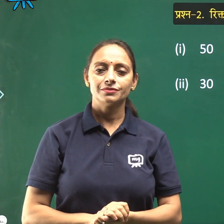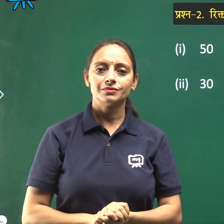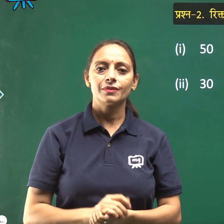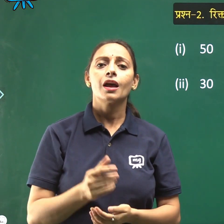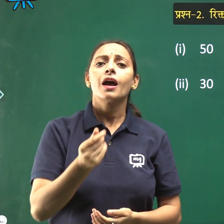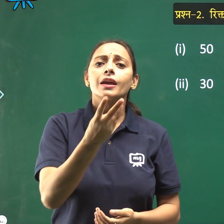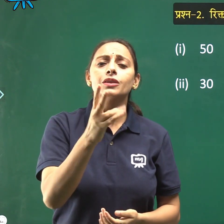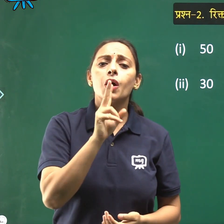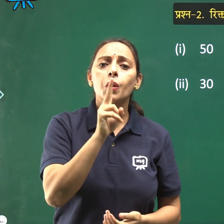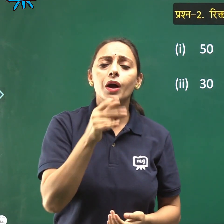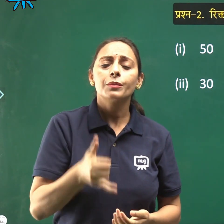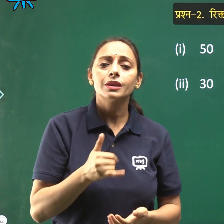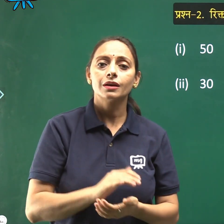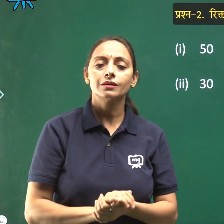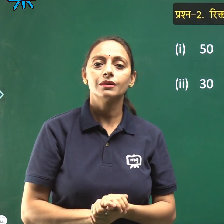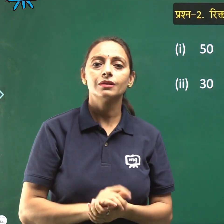कितना होगा?